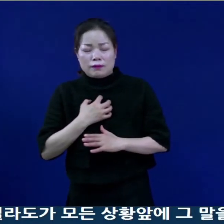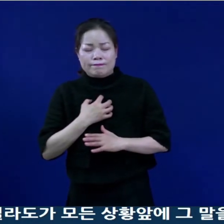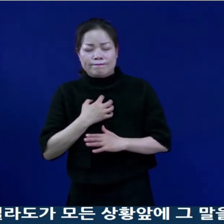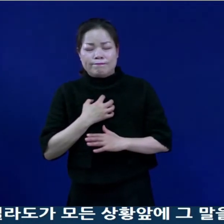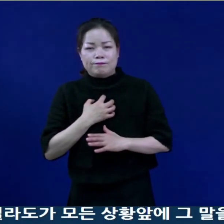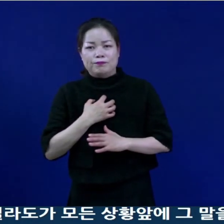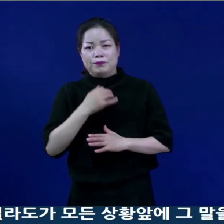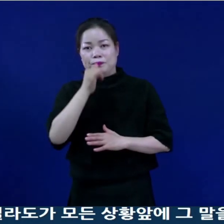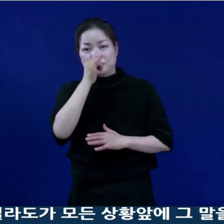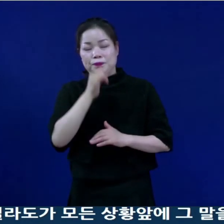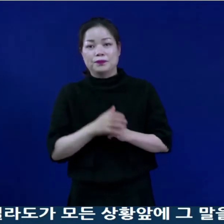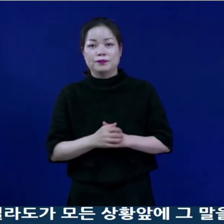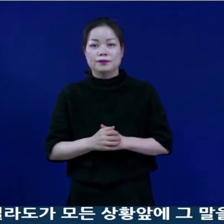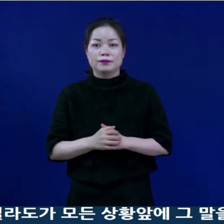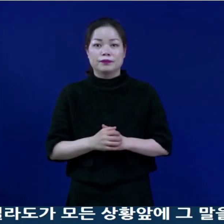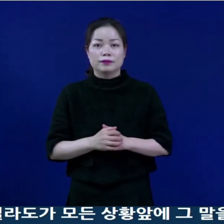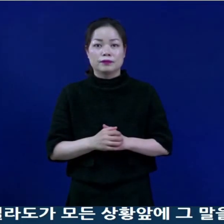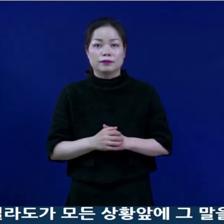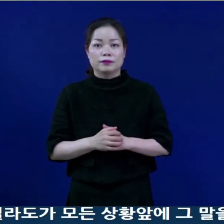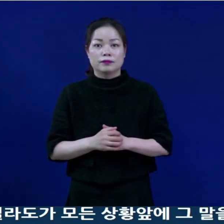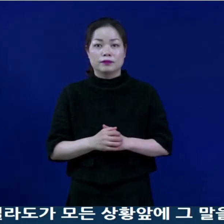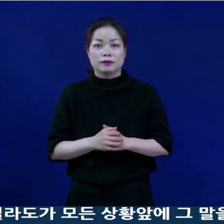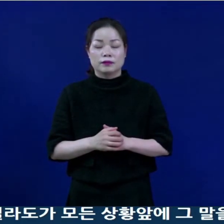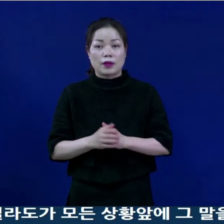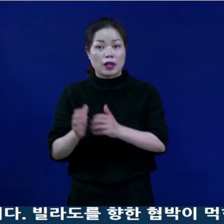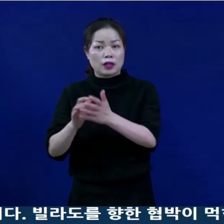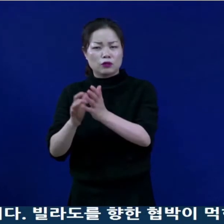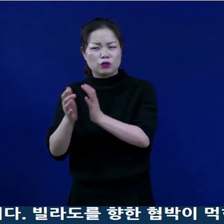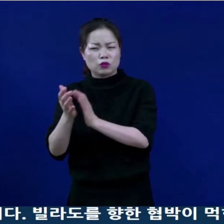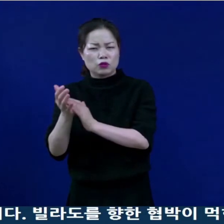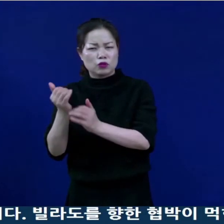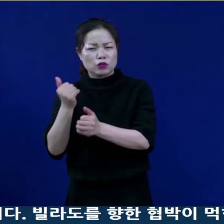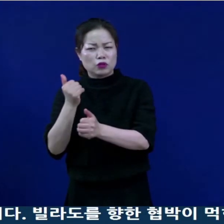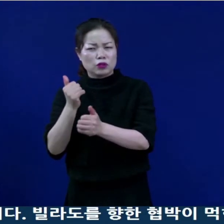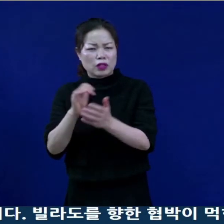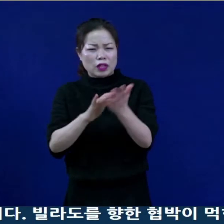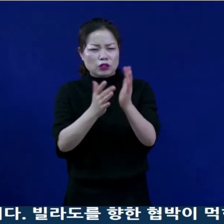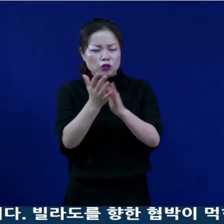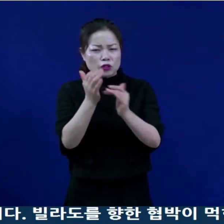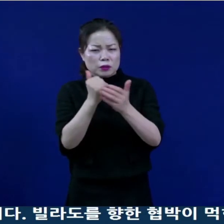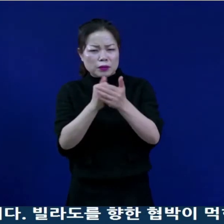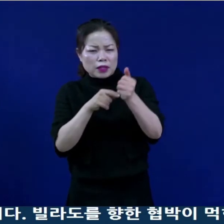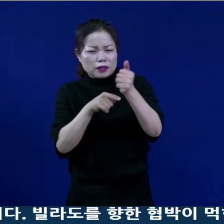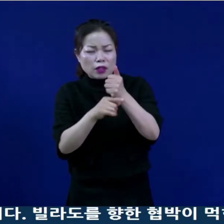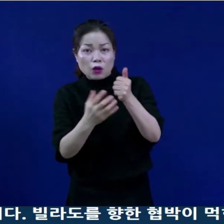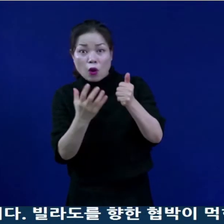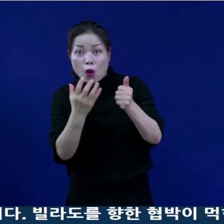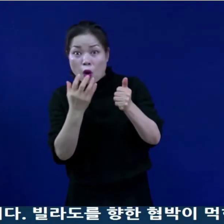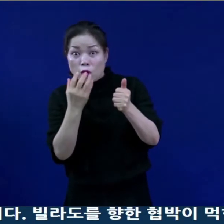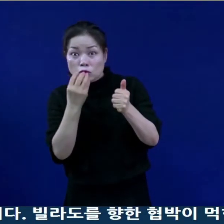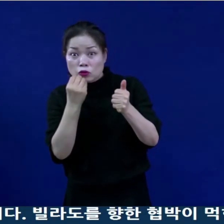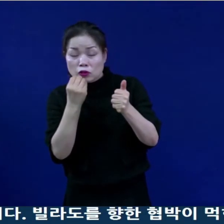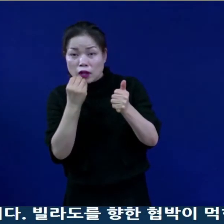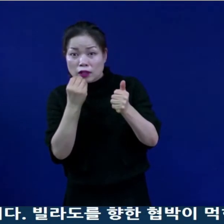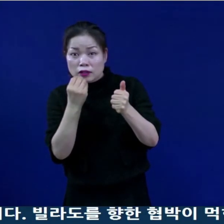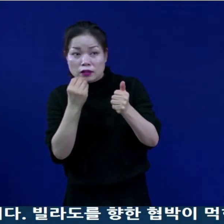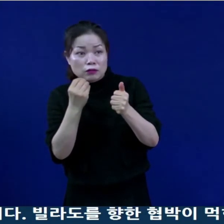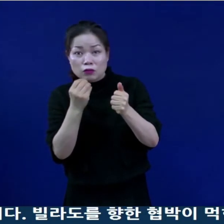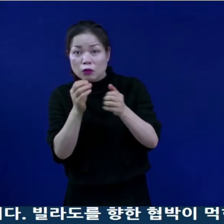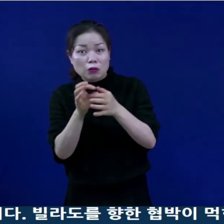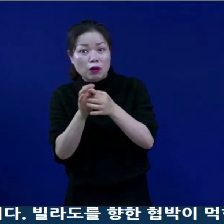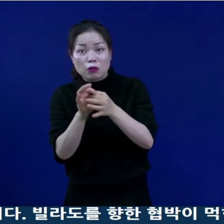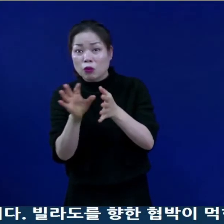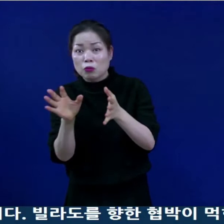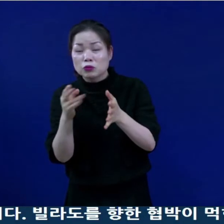엄습하기 시작합니다. 그가 예수님을 신문하는 과정에 느꼈던 거룩한 두려움, 그 신적 두려움은 이제 온데간데